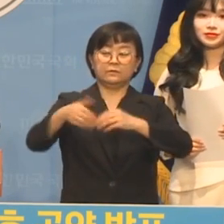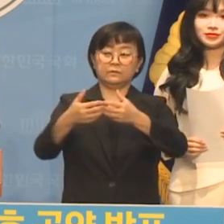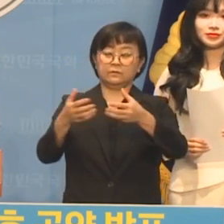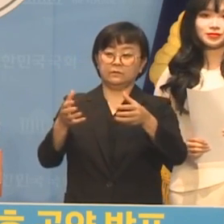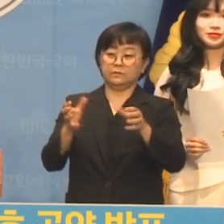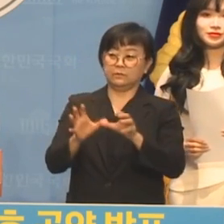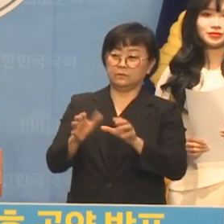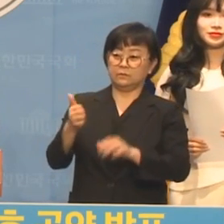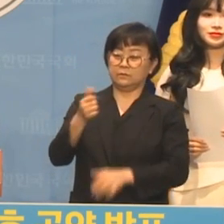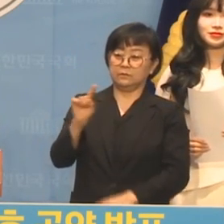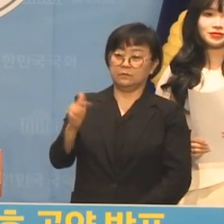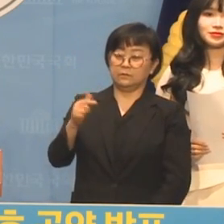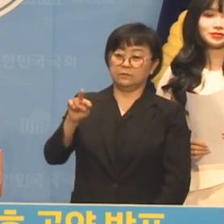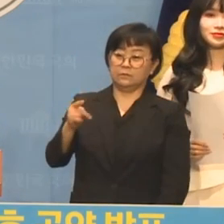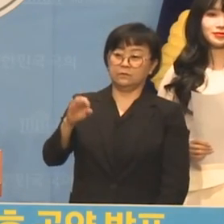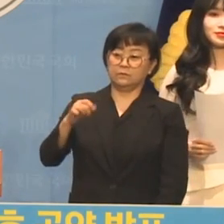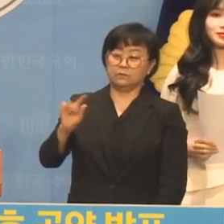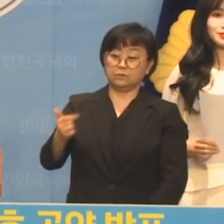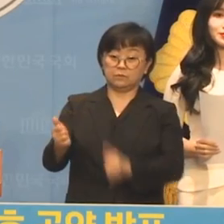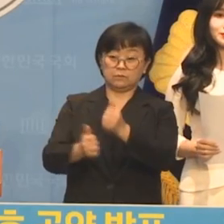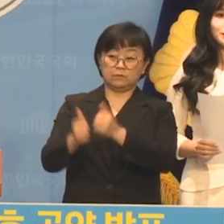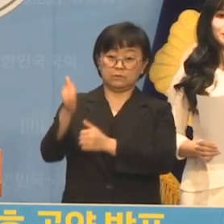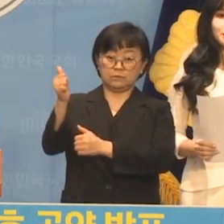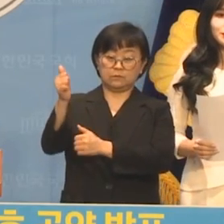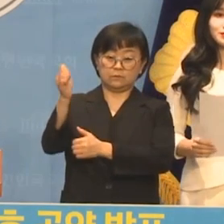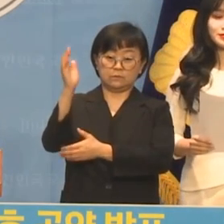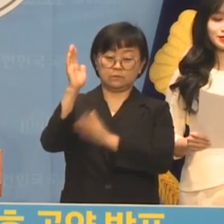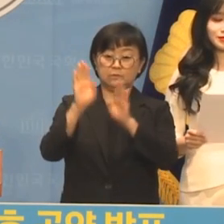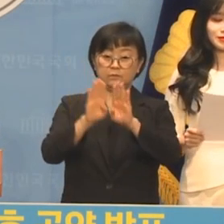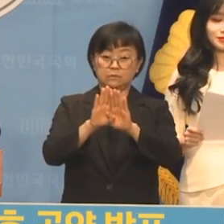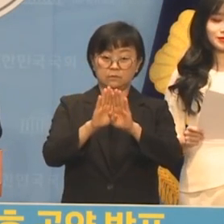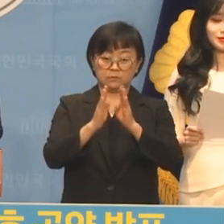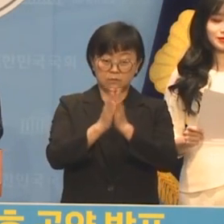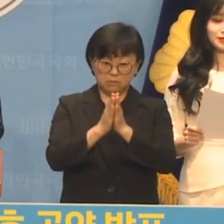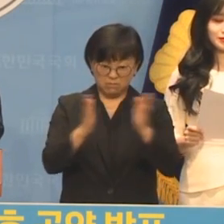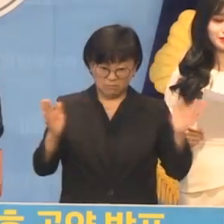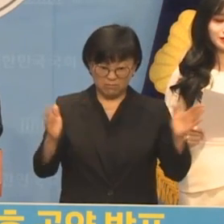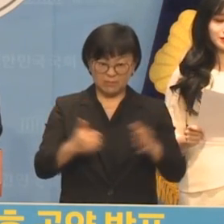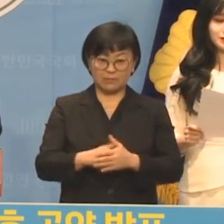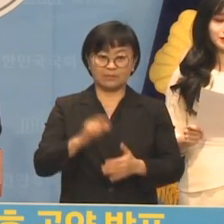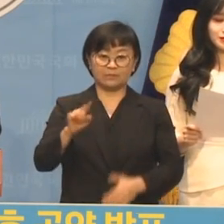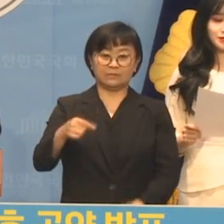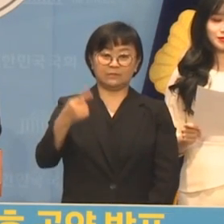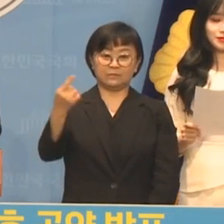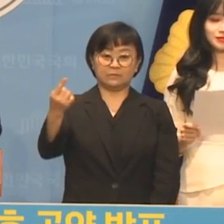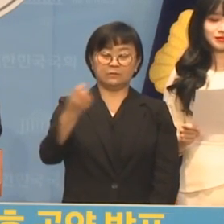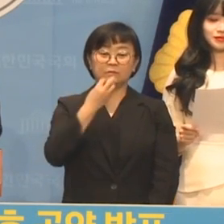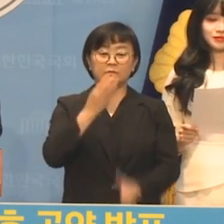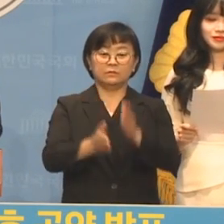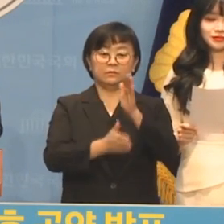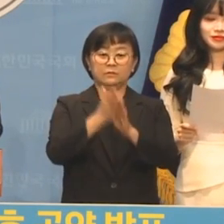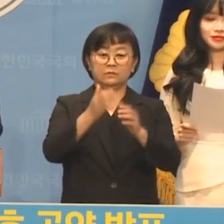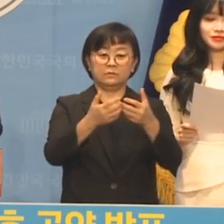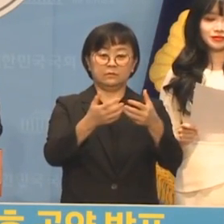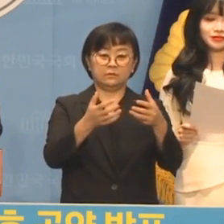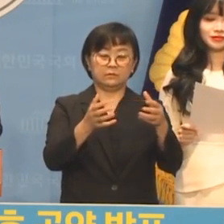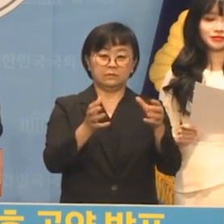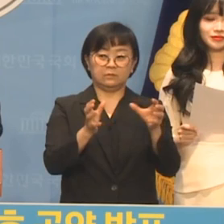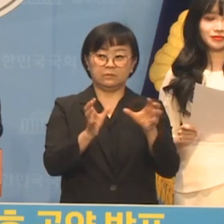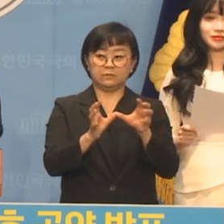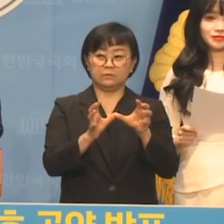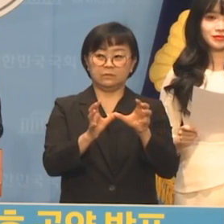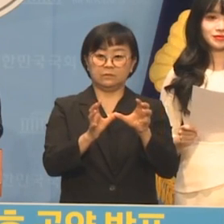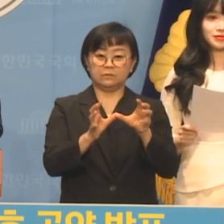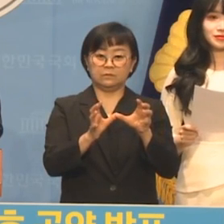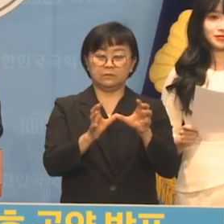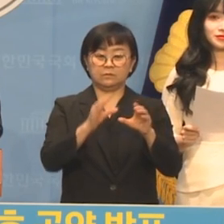전략기획단의 한소원 위원님이 말문을 열고요. 다음으로 우리 서울시당